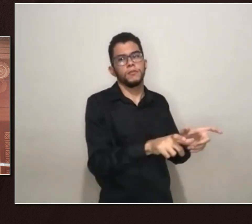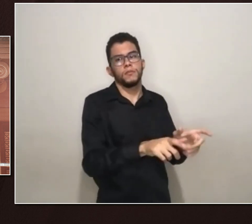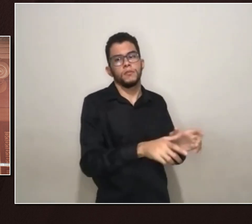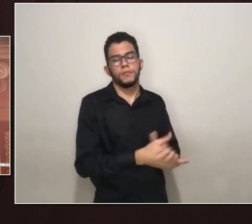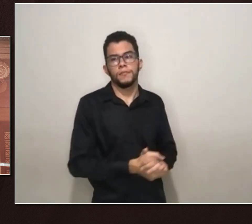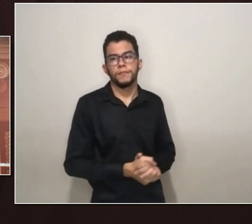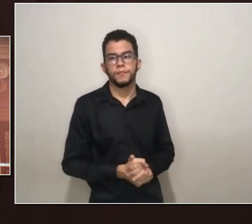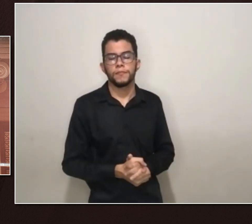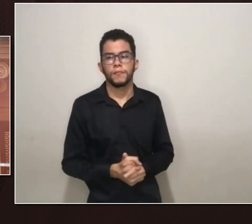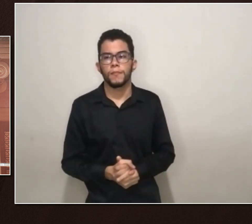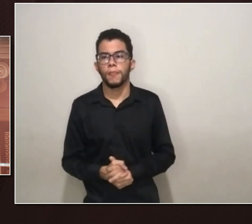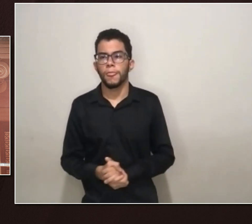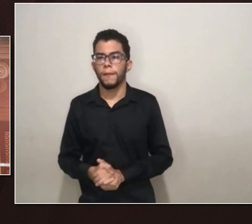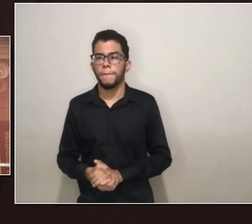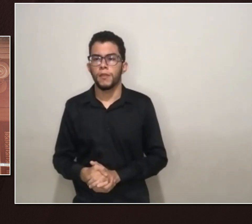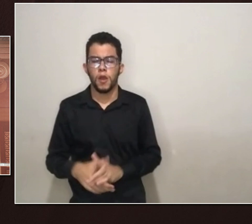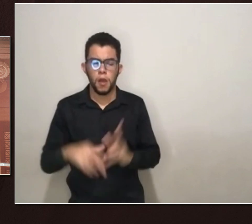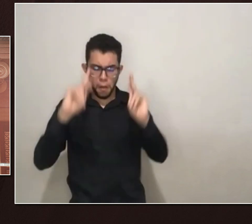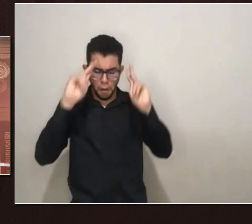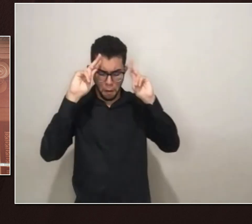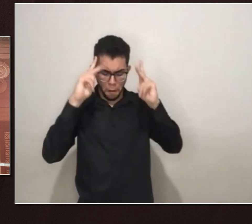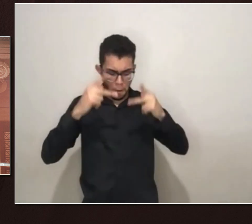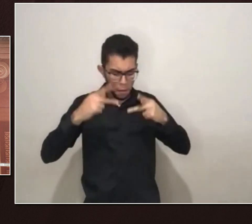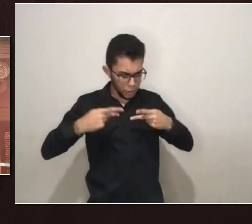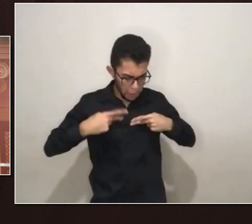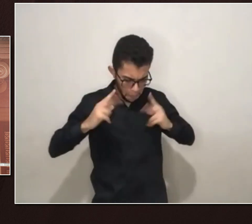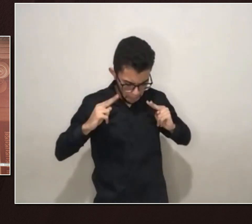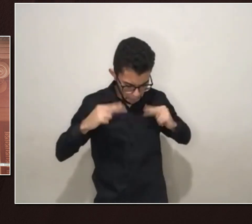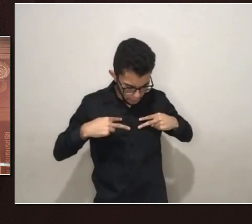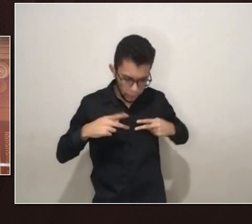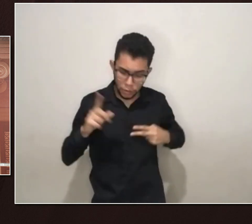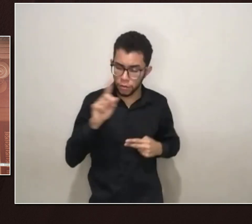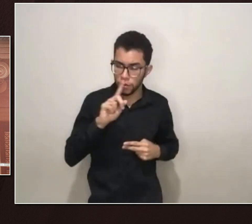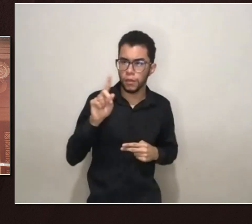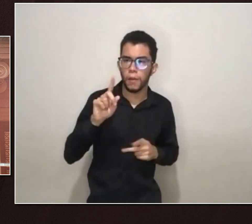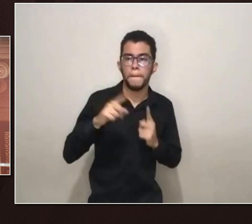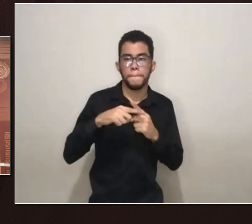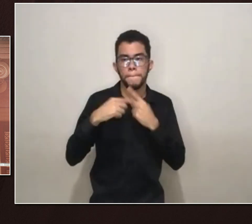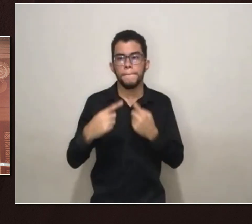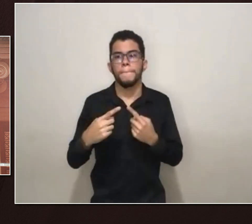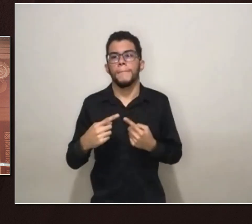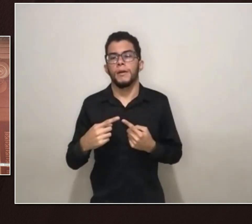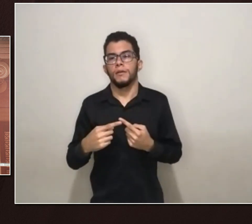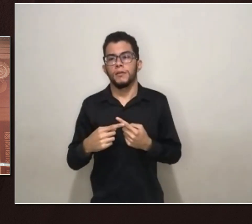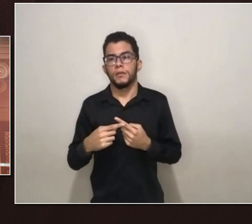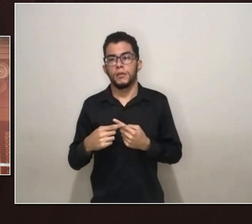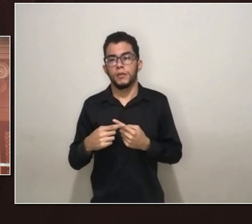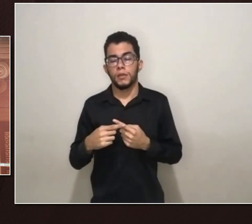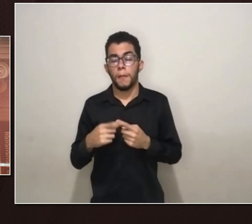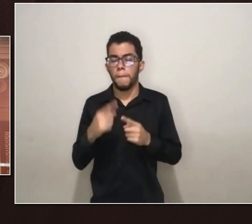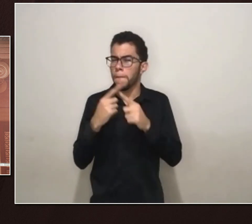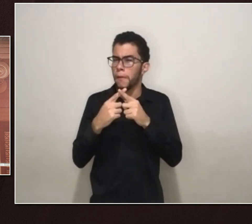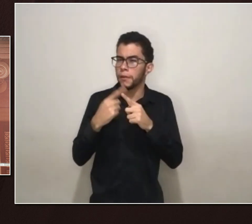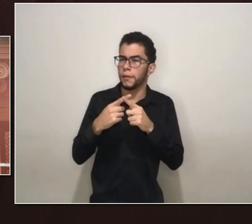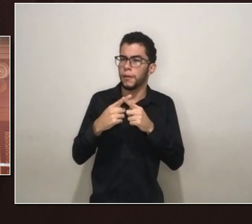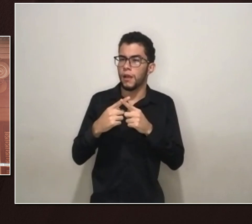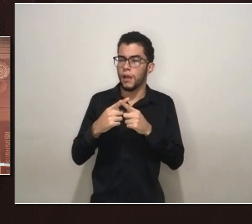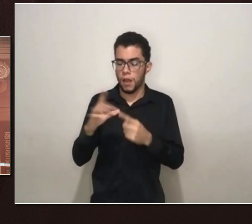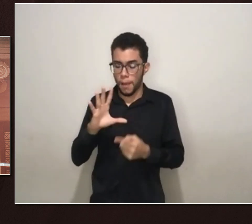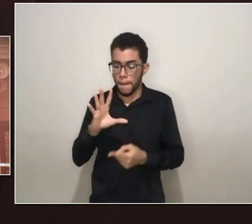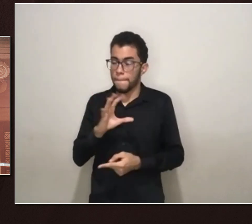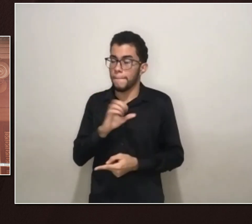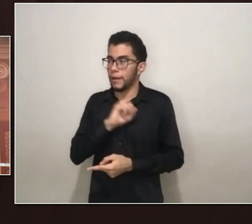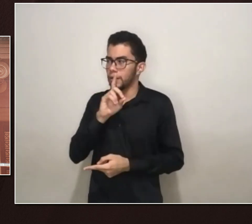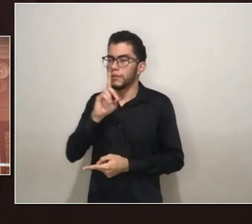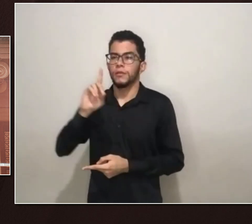né, de lucro próprio. Não, nós estamos aqui por amor ao Senhor, tá? Quando perde